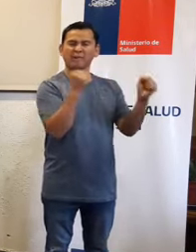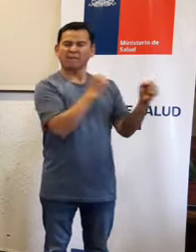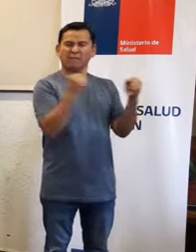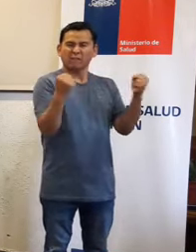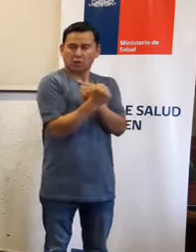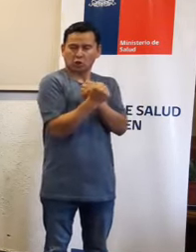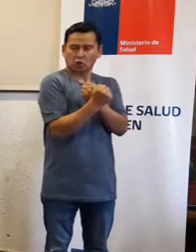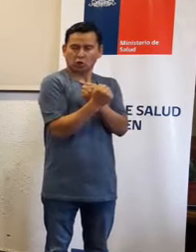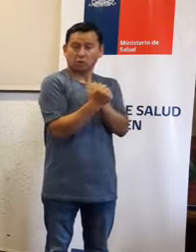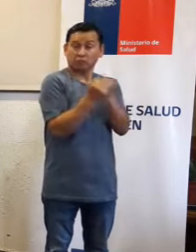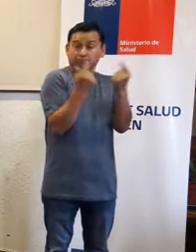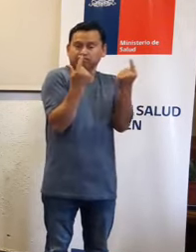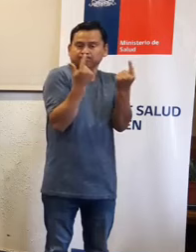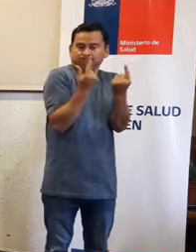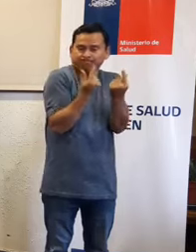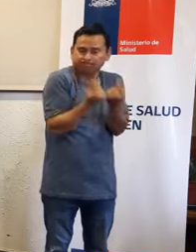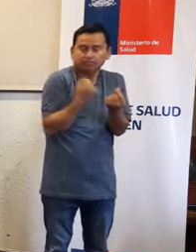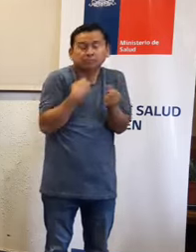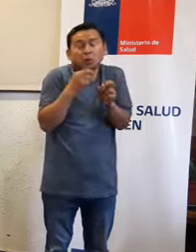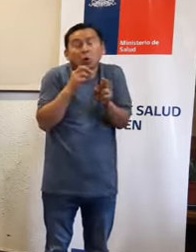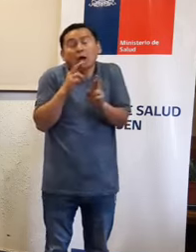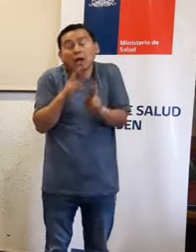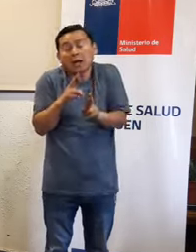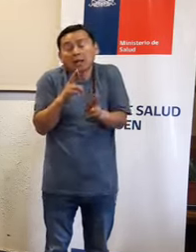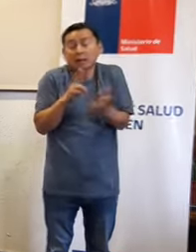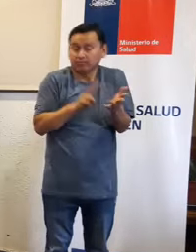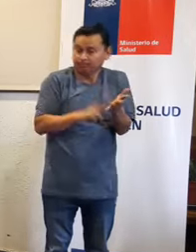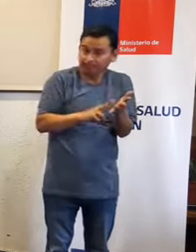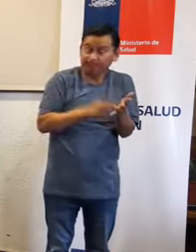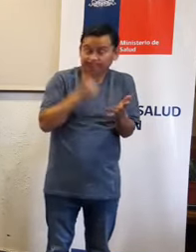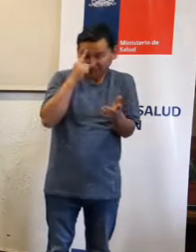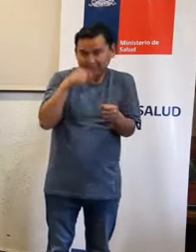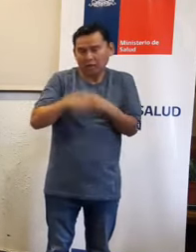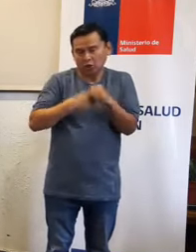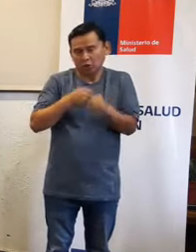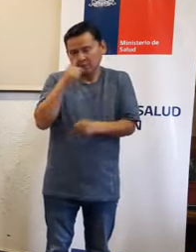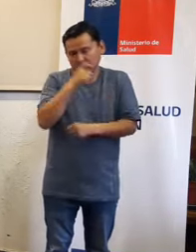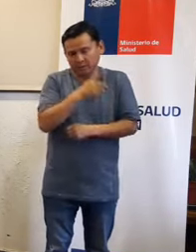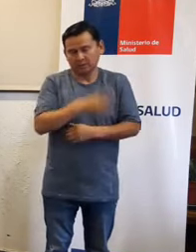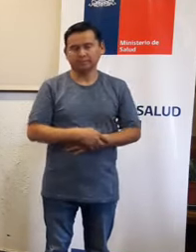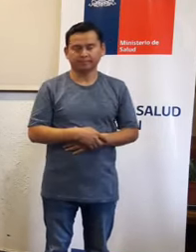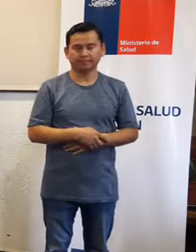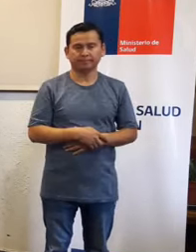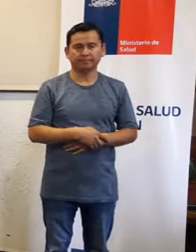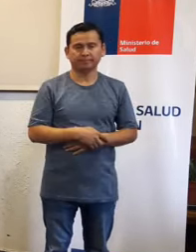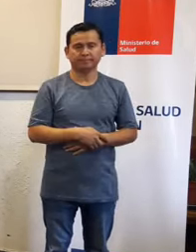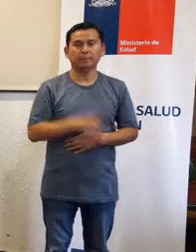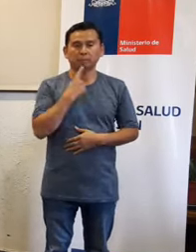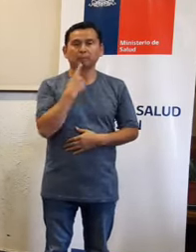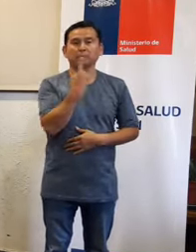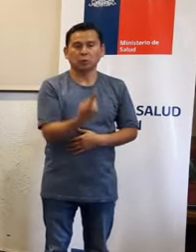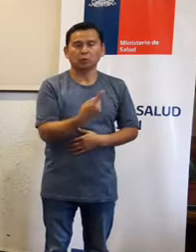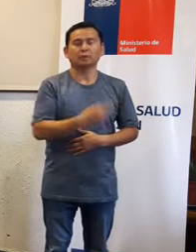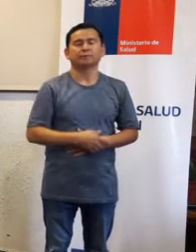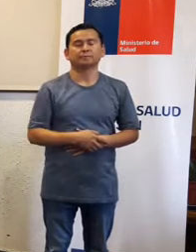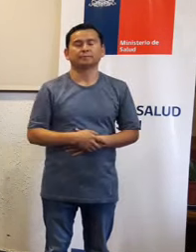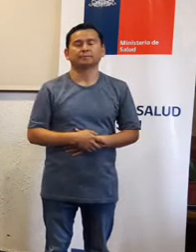índices. Sin embargo, tenemos que ser realistas, es un año que va a ser complejo. Por último, intendente de Radio Paraíso